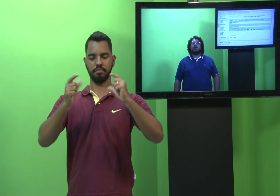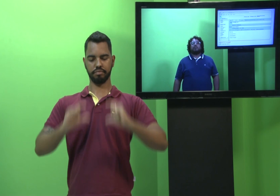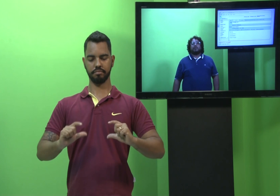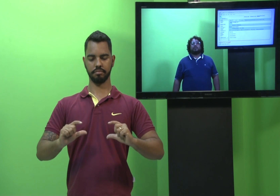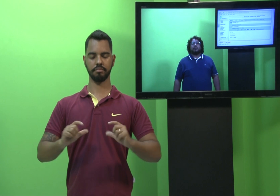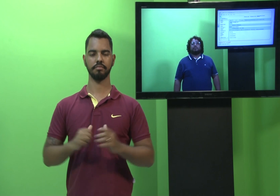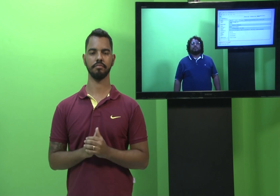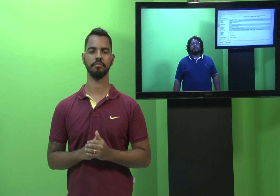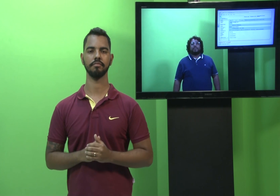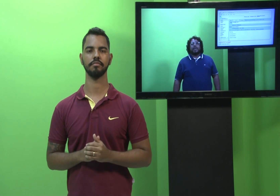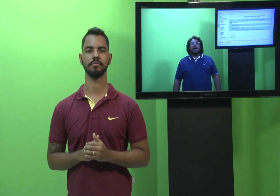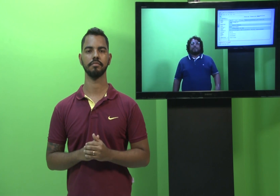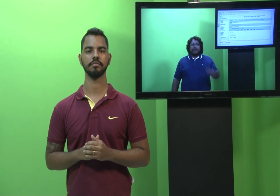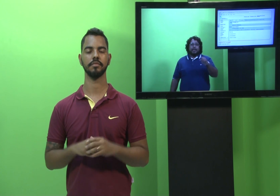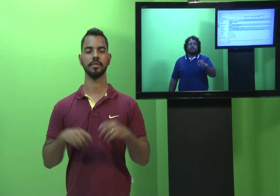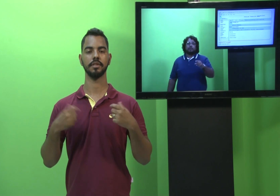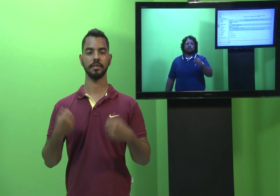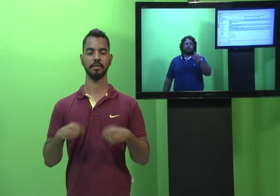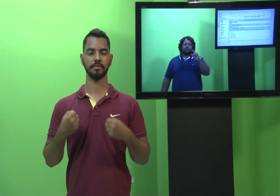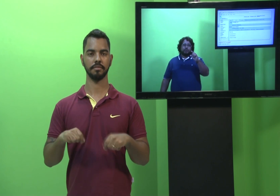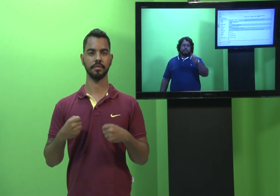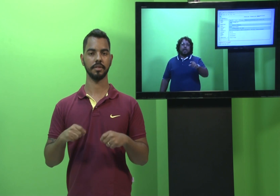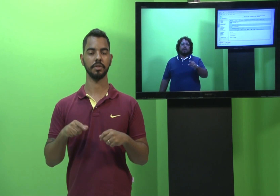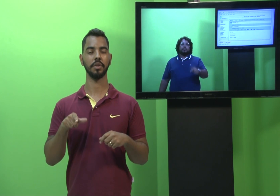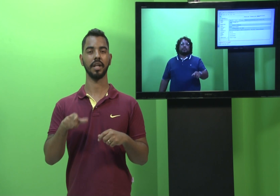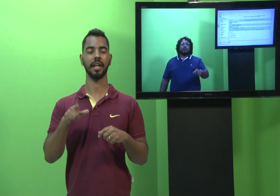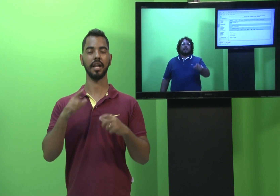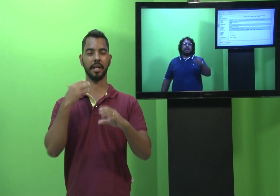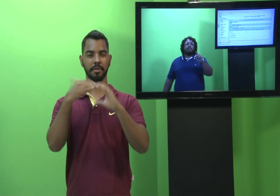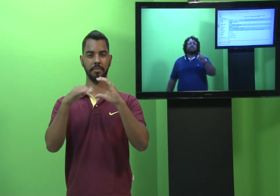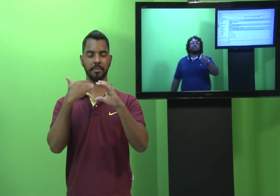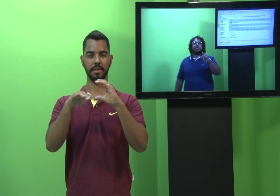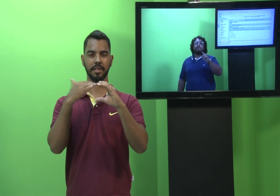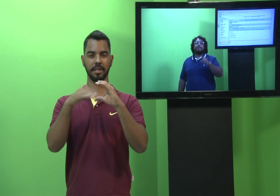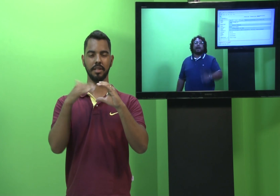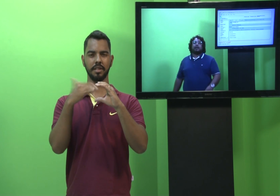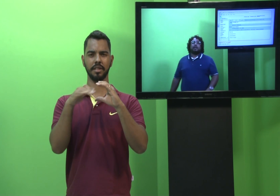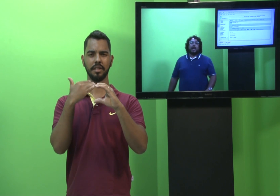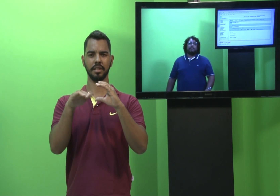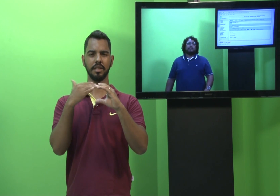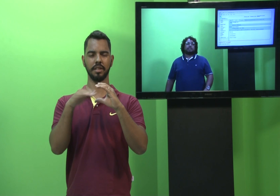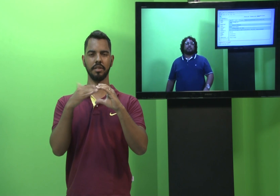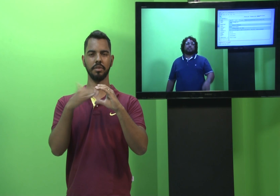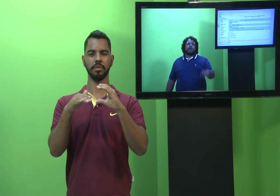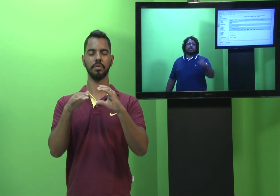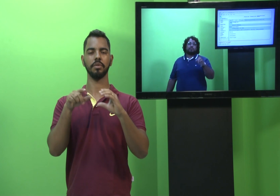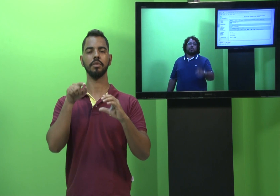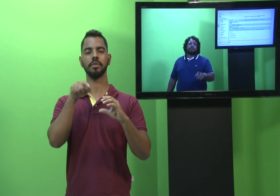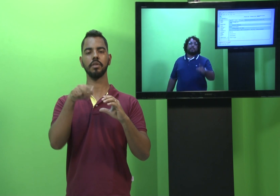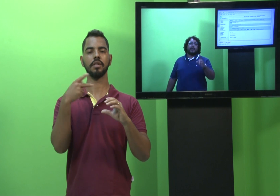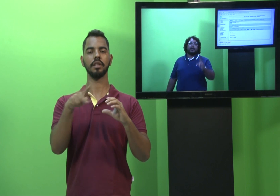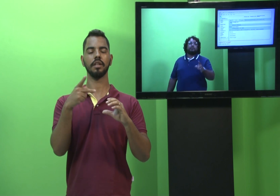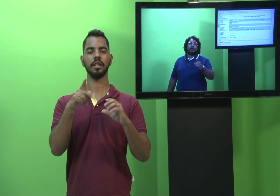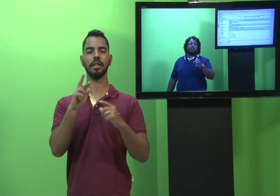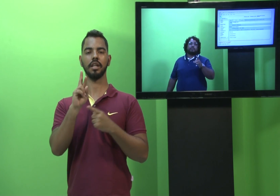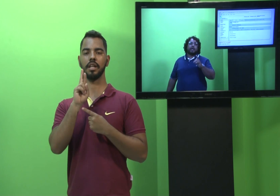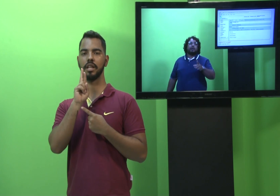está comentando. A aparência do e-mail, lembre-se de limpar a mensagem de resposta, apagando